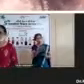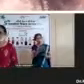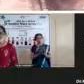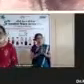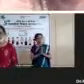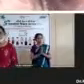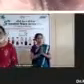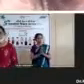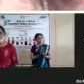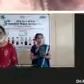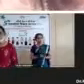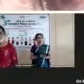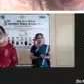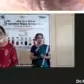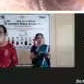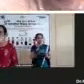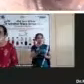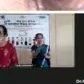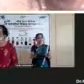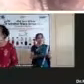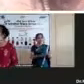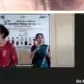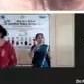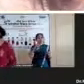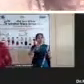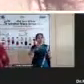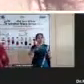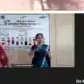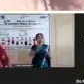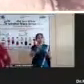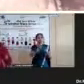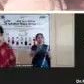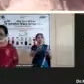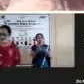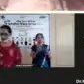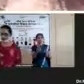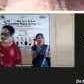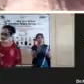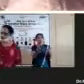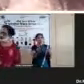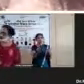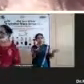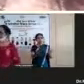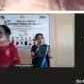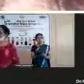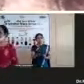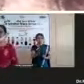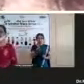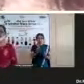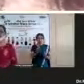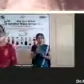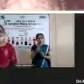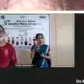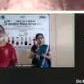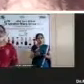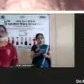सबसे पहले तो NIPVD और जो ऑर्गेनाइजर्स हैं उनको बधाई देना चाहूंगी कि उन्होंने कोविड-19